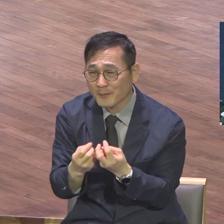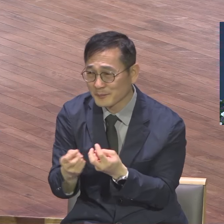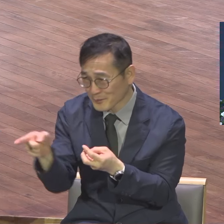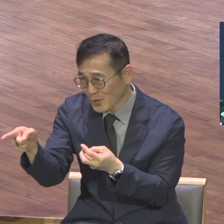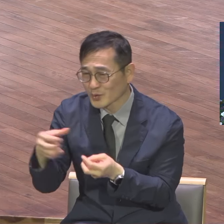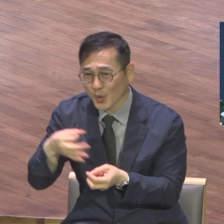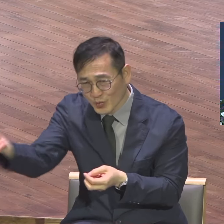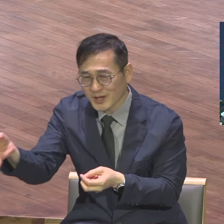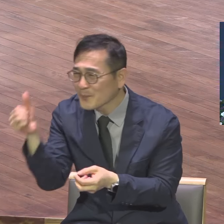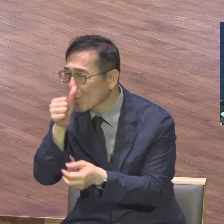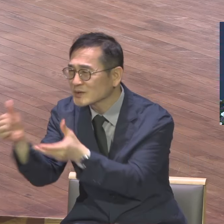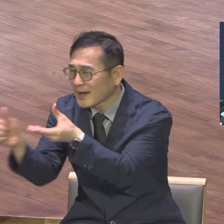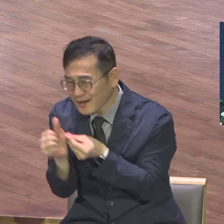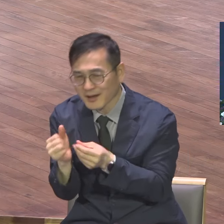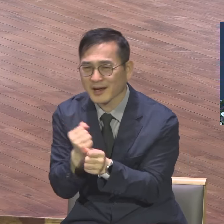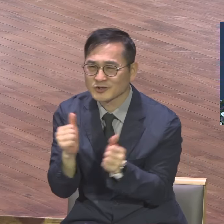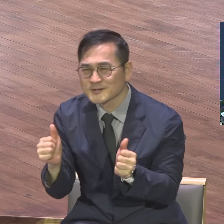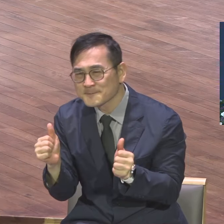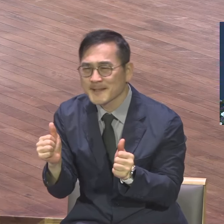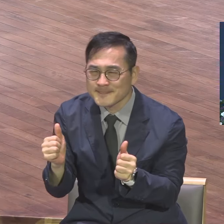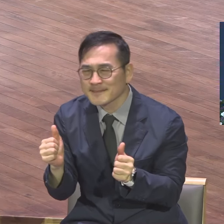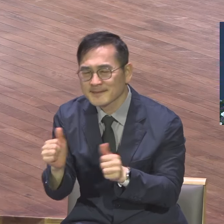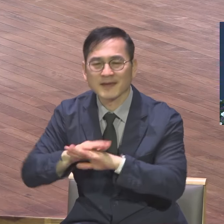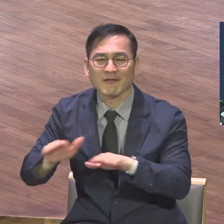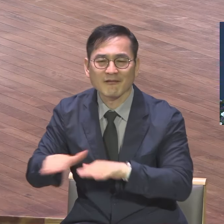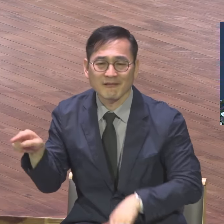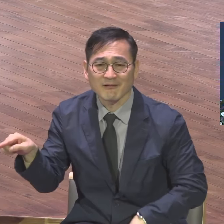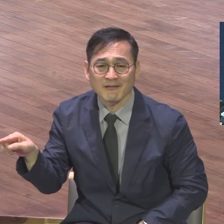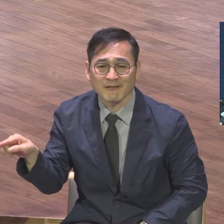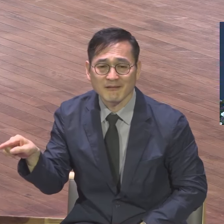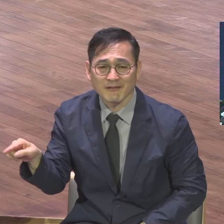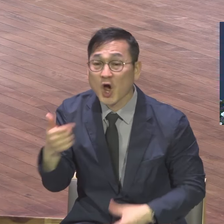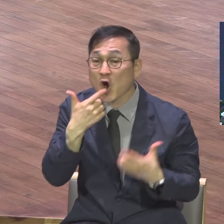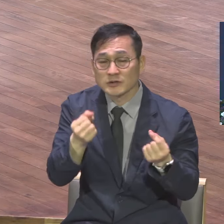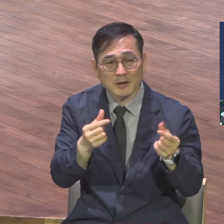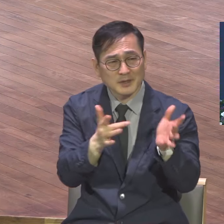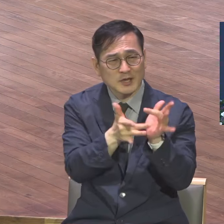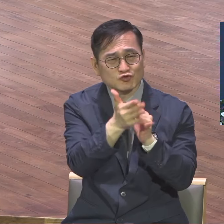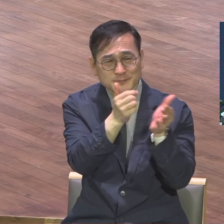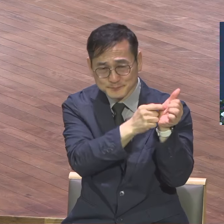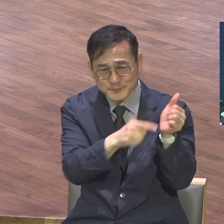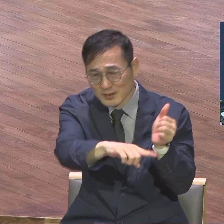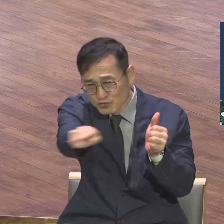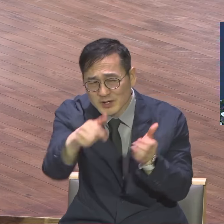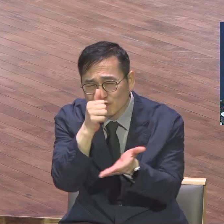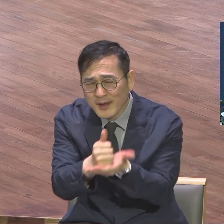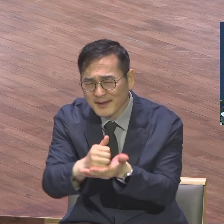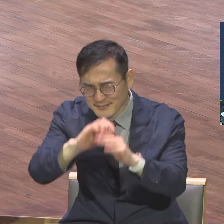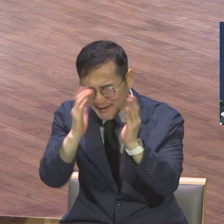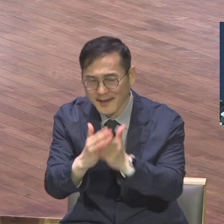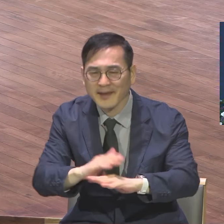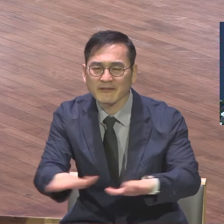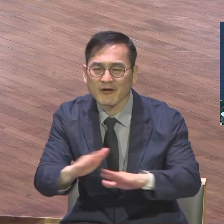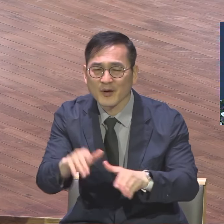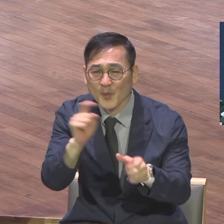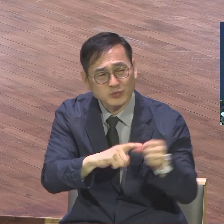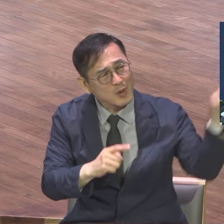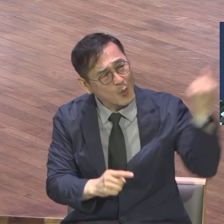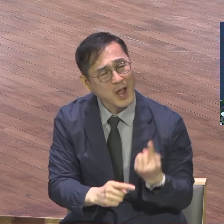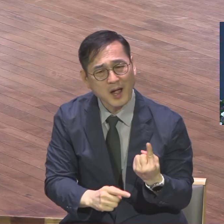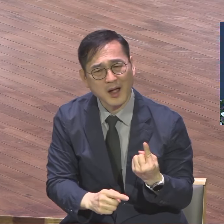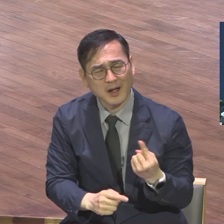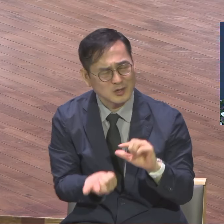예수님께서는 우리 모든 죄를 위해서 친히 피를 흘리셨고 대속물이 되어서 우리 모든 죄를 단번에 완벽하게